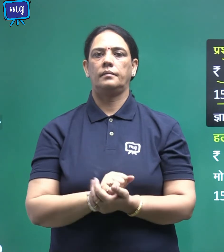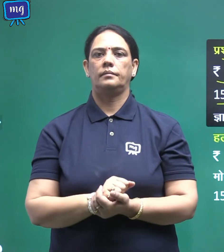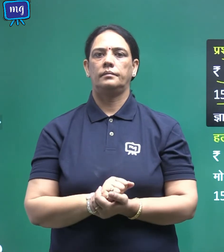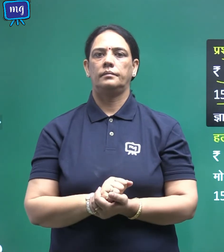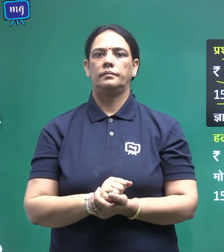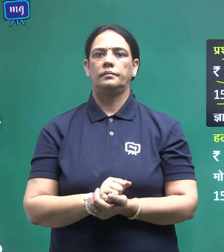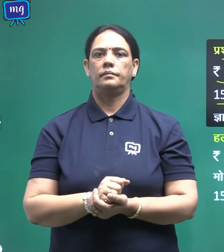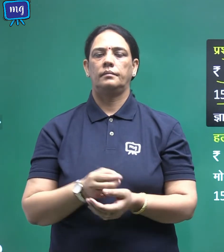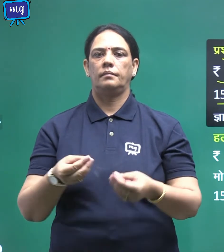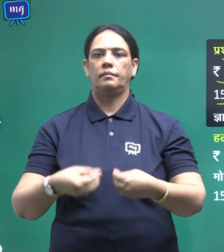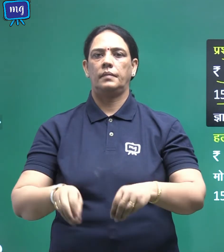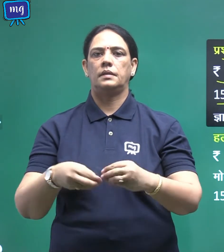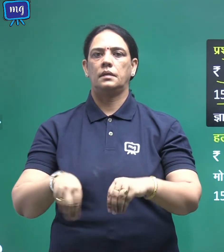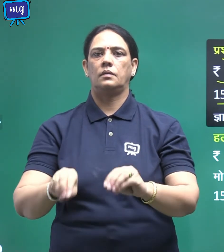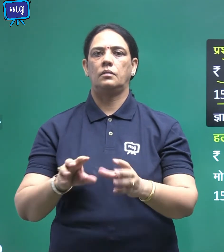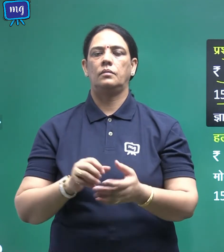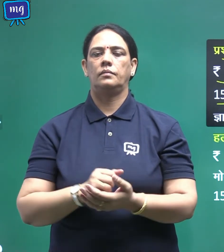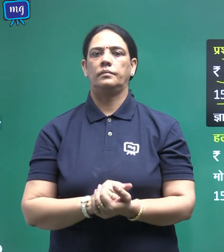बेचा तो